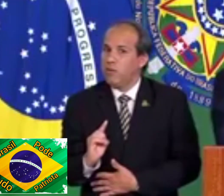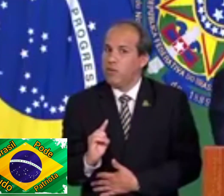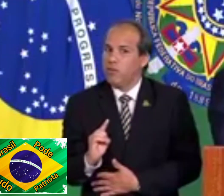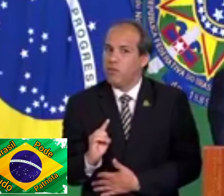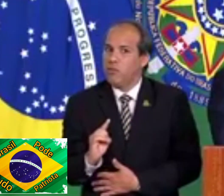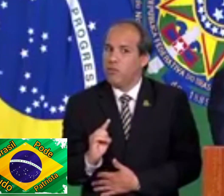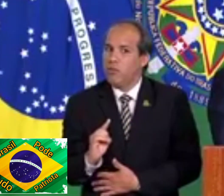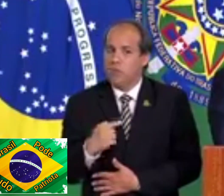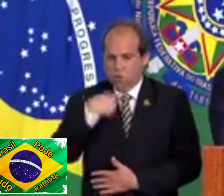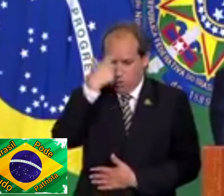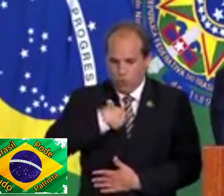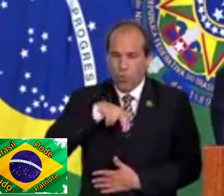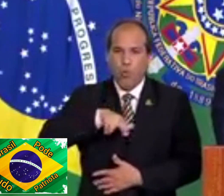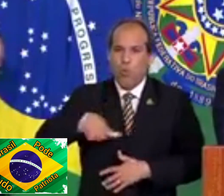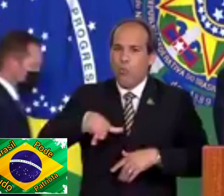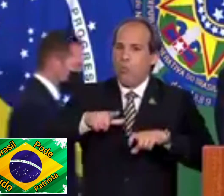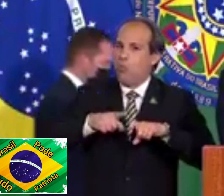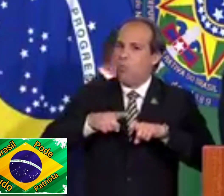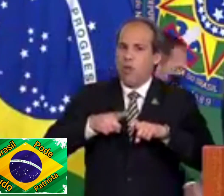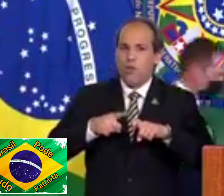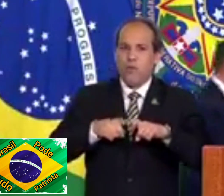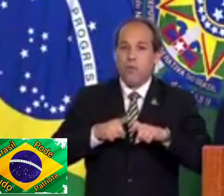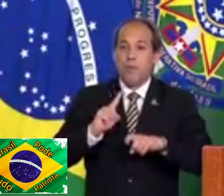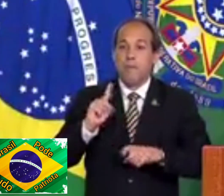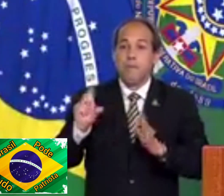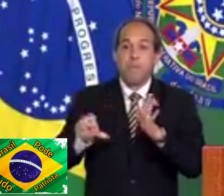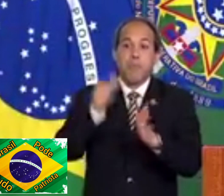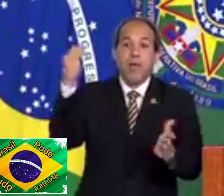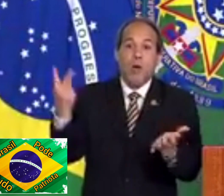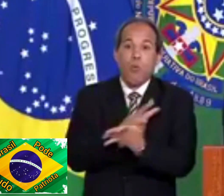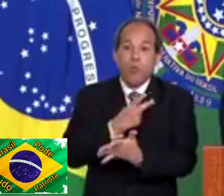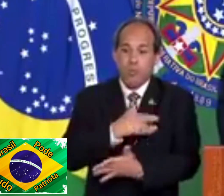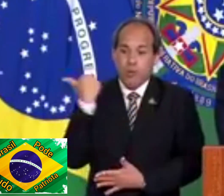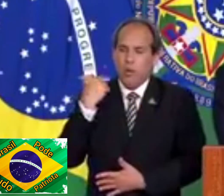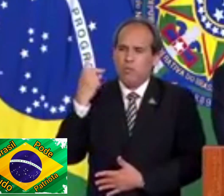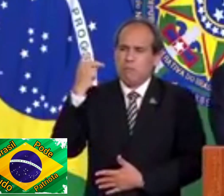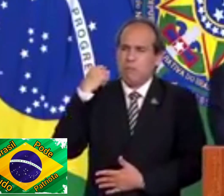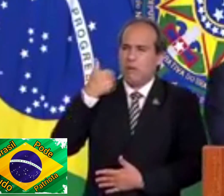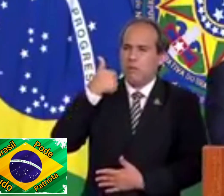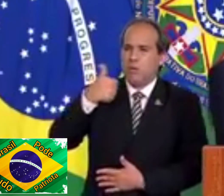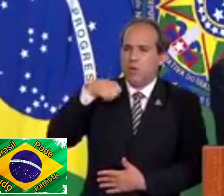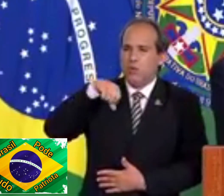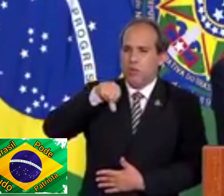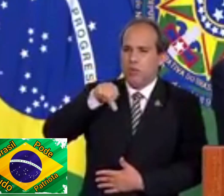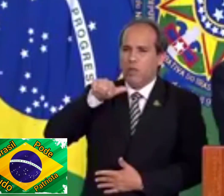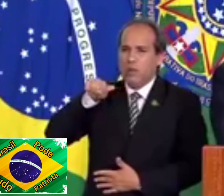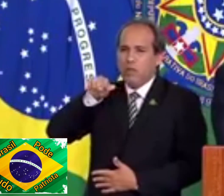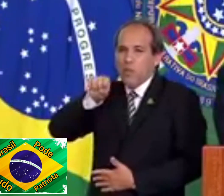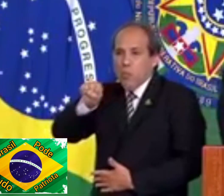Não sou médico. O primeiro encontro, idos de 1978.